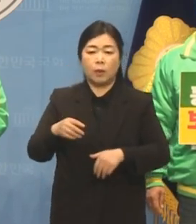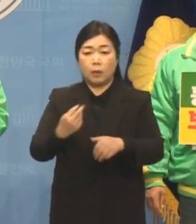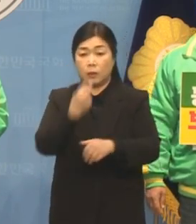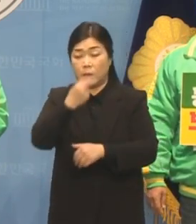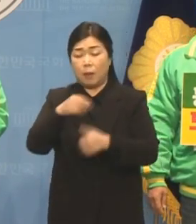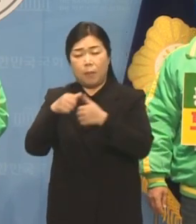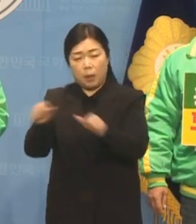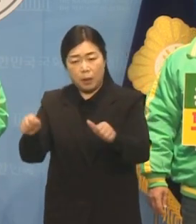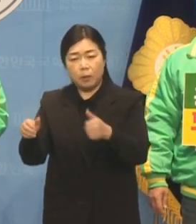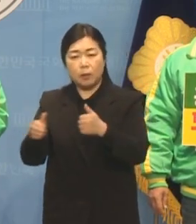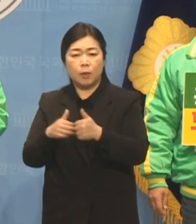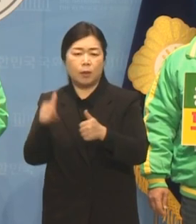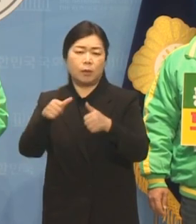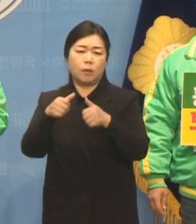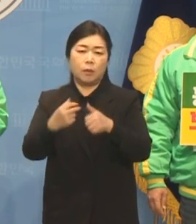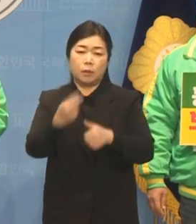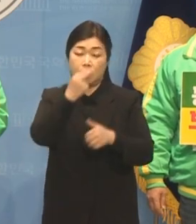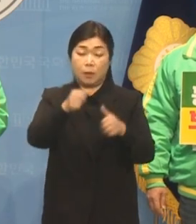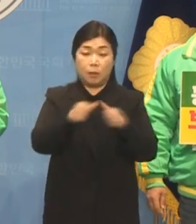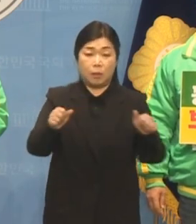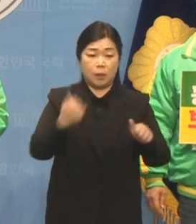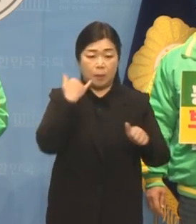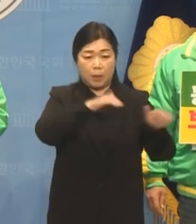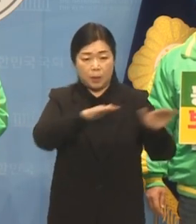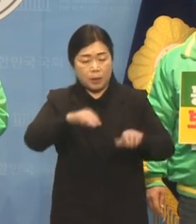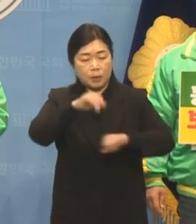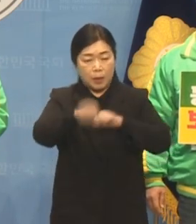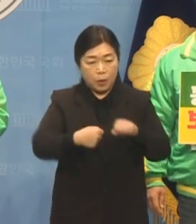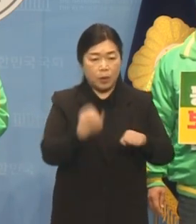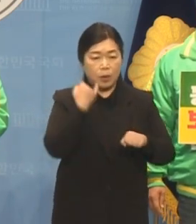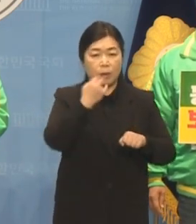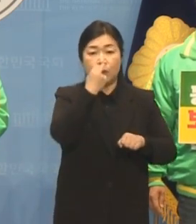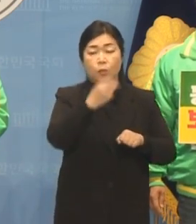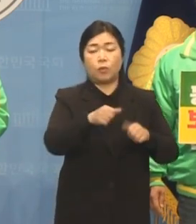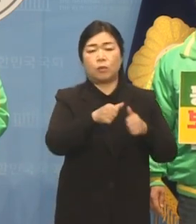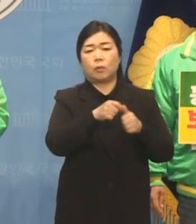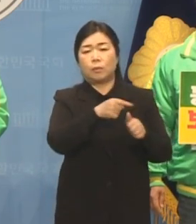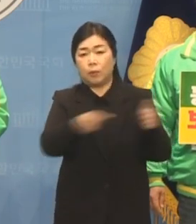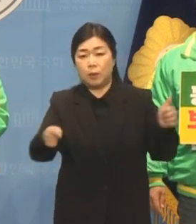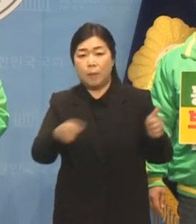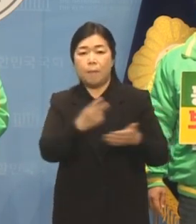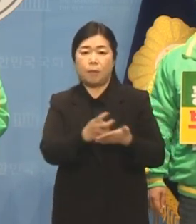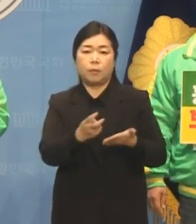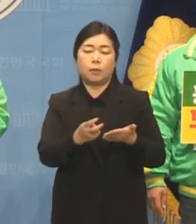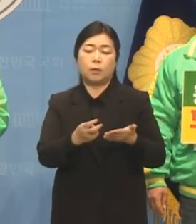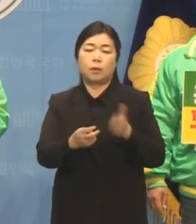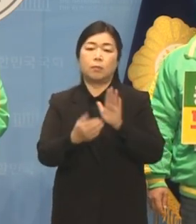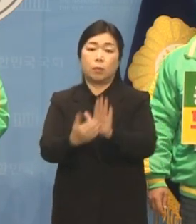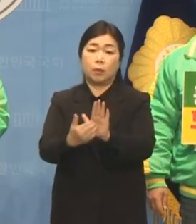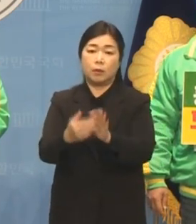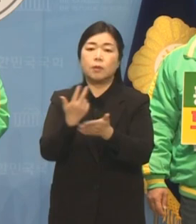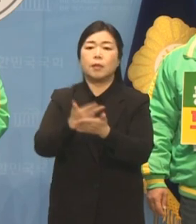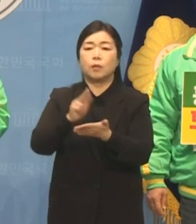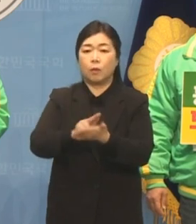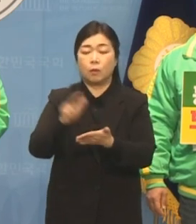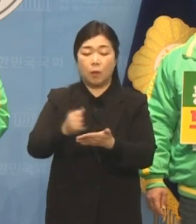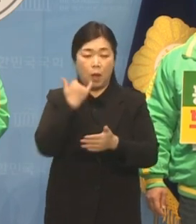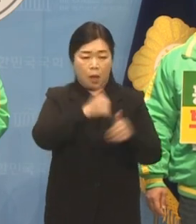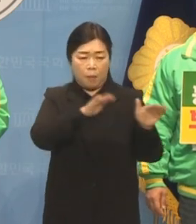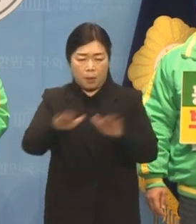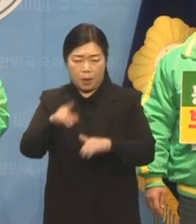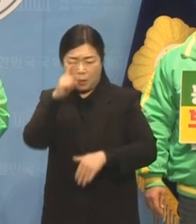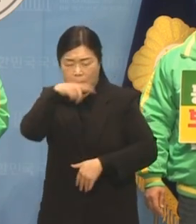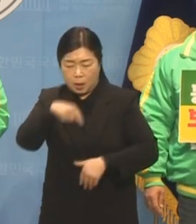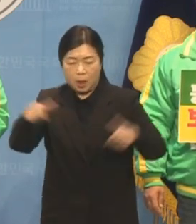즉 생태학살로 규정하고 처벌하는 생태학살법 제정, 해양 쓰레기를 감소시키고 해양